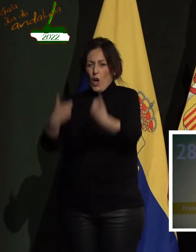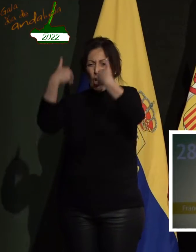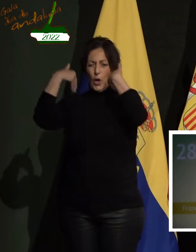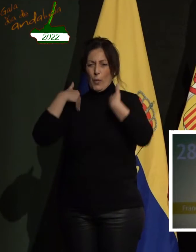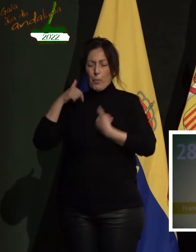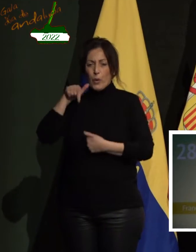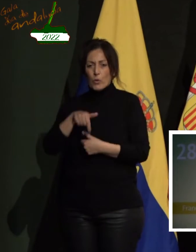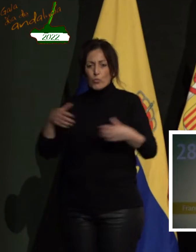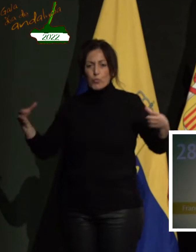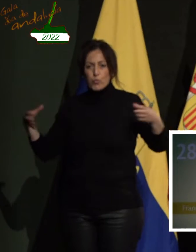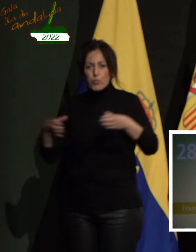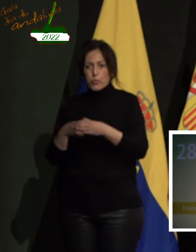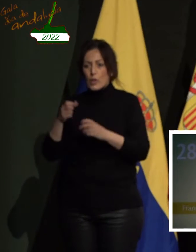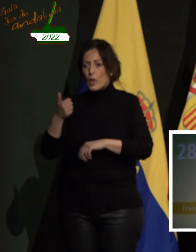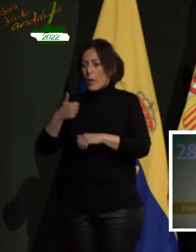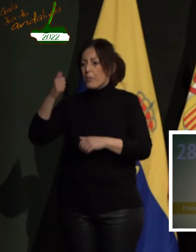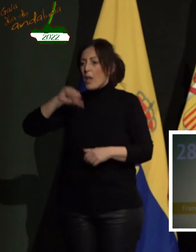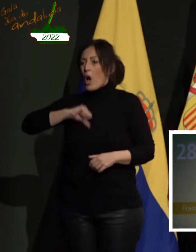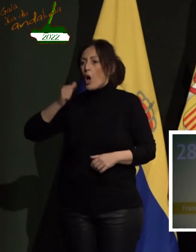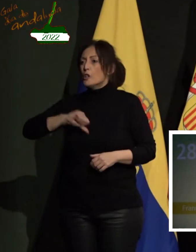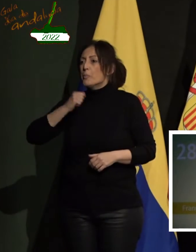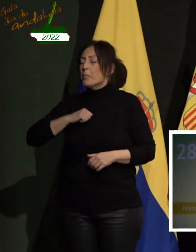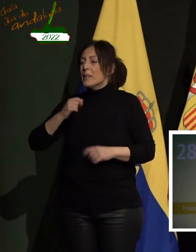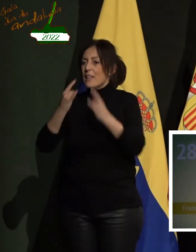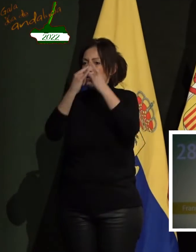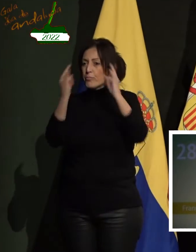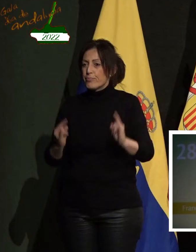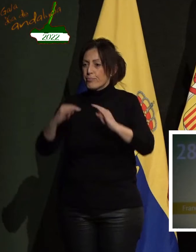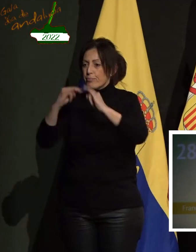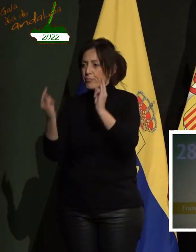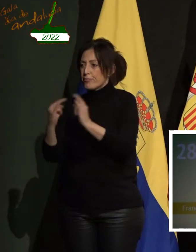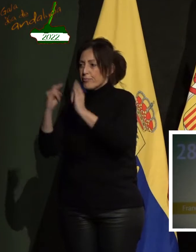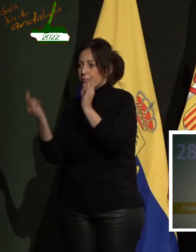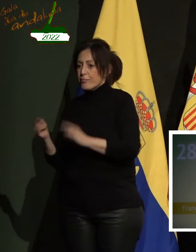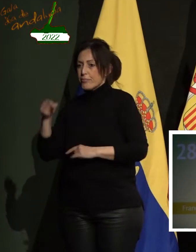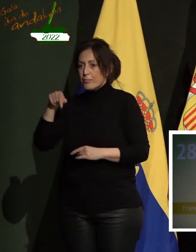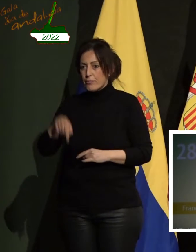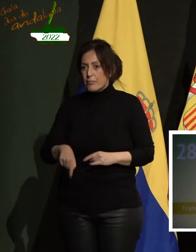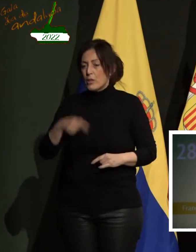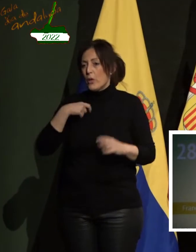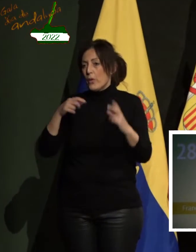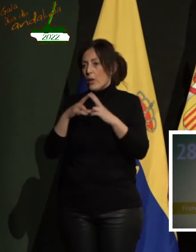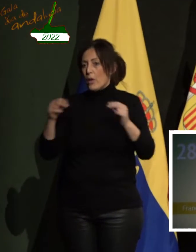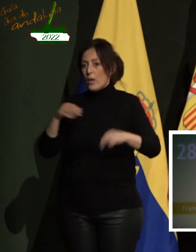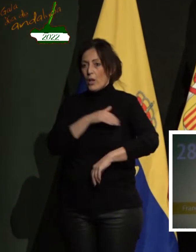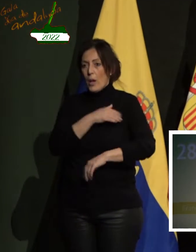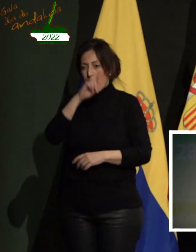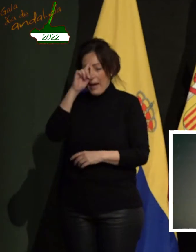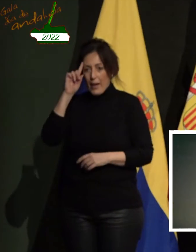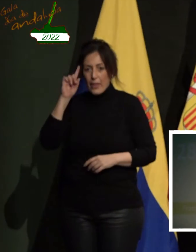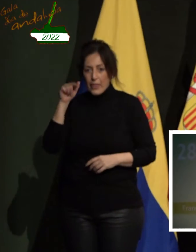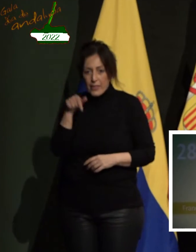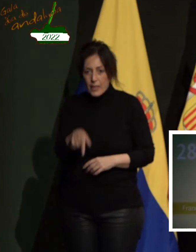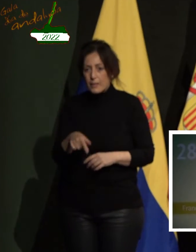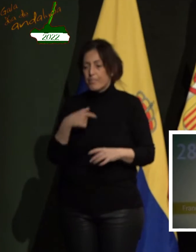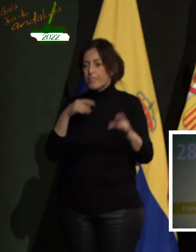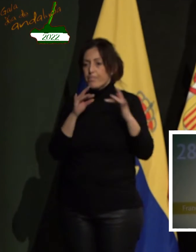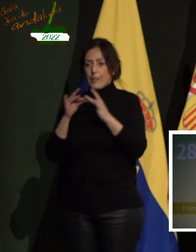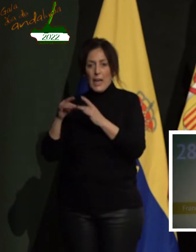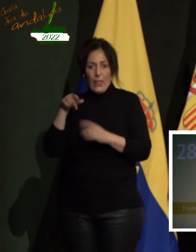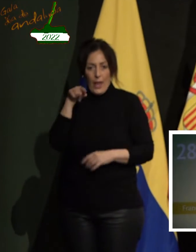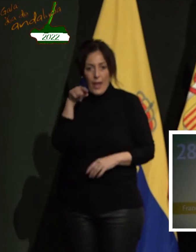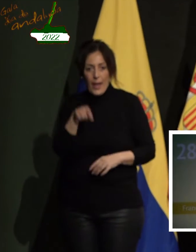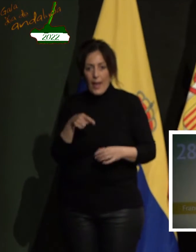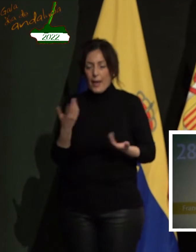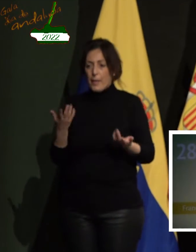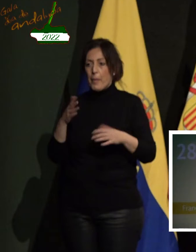al frente del montaje de un hospital de campaña en las zonas anejas al Hospital General Universitario Gregorio Marañón en Madrid. Todo ello se